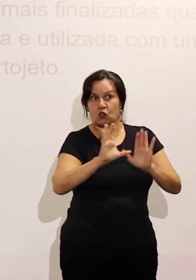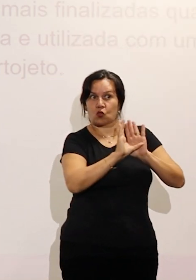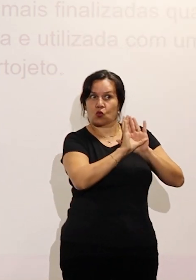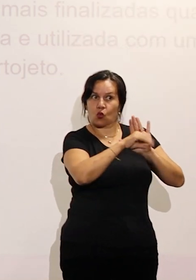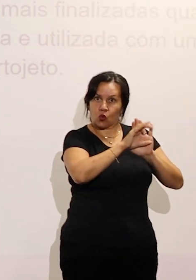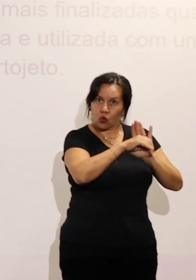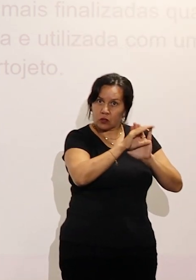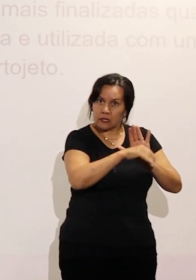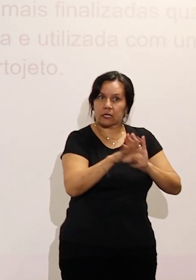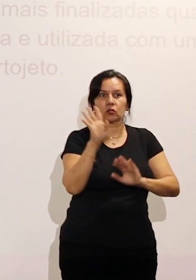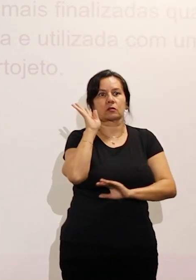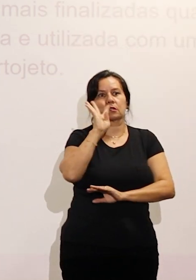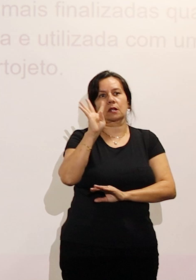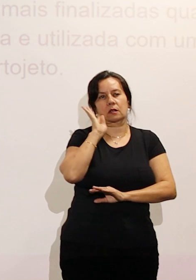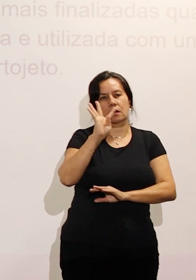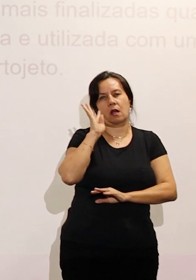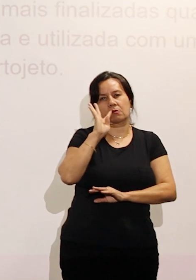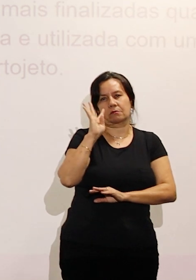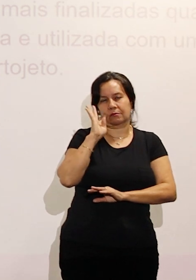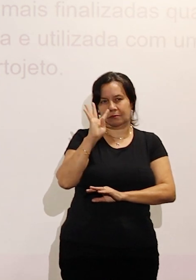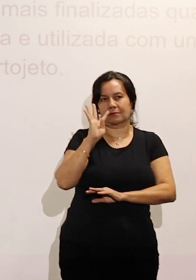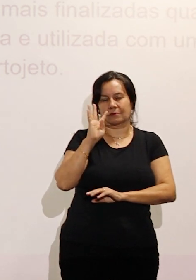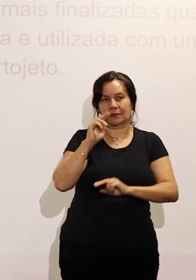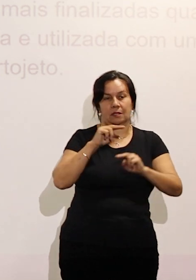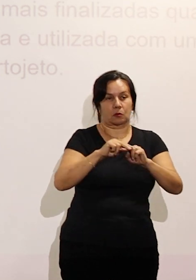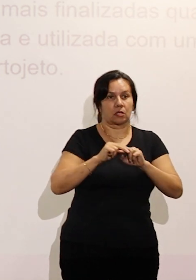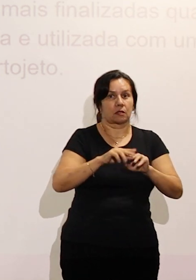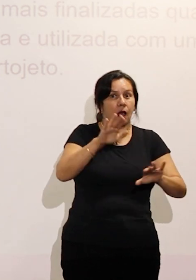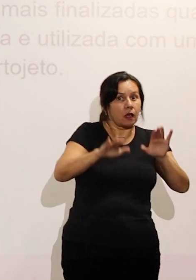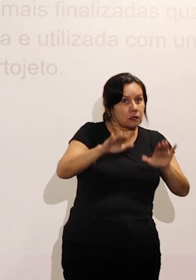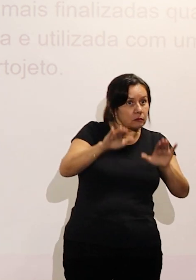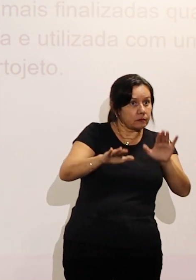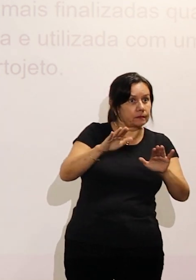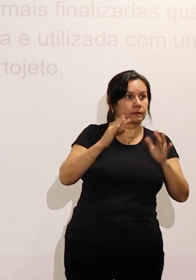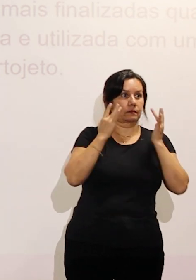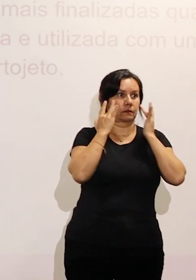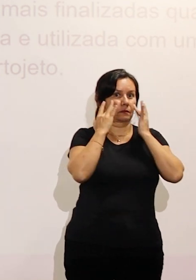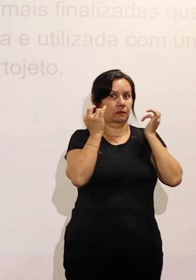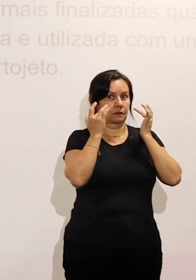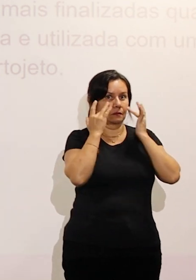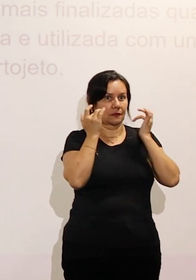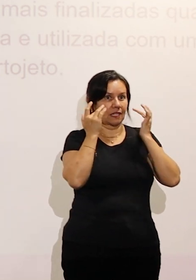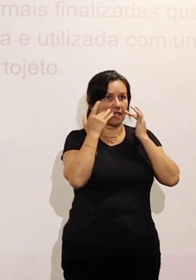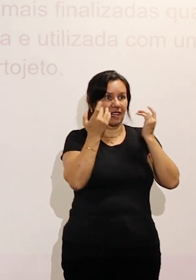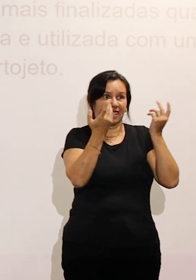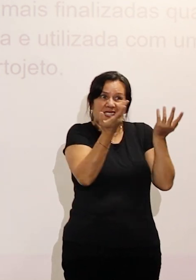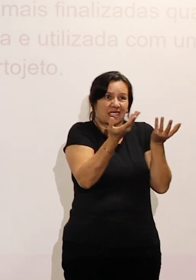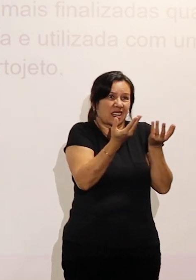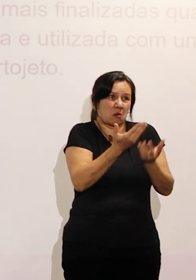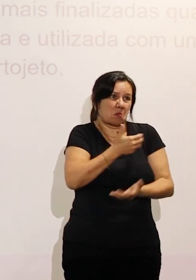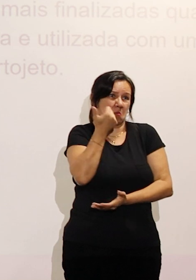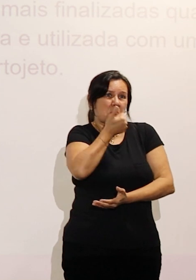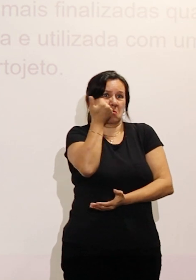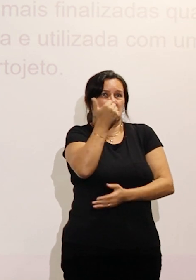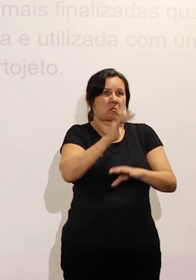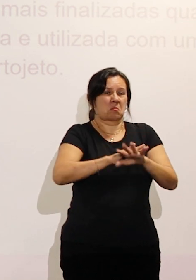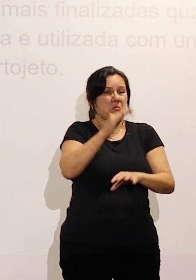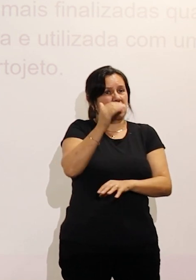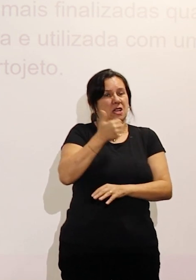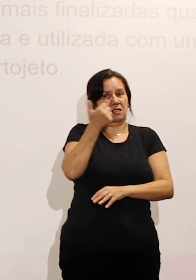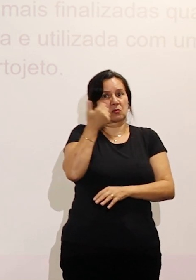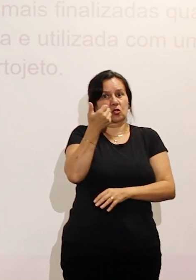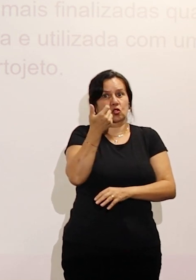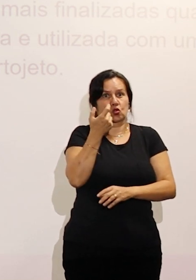conceito muito legal. Então, às vezes, a arte nem é sobre ela ser muito bonita, às vezes é sobre